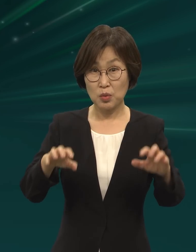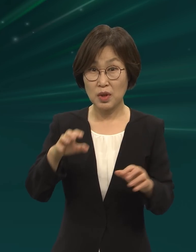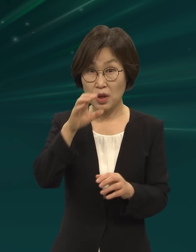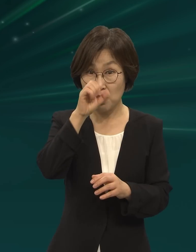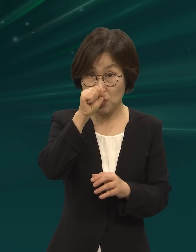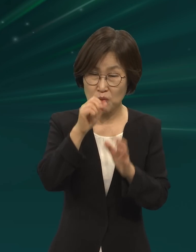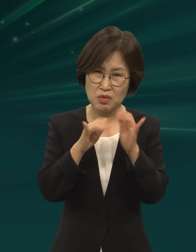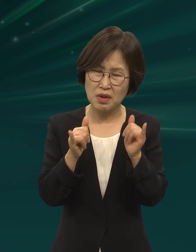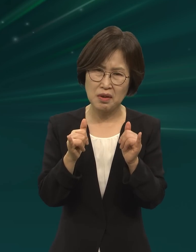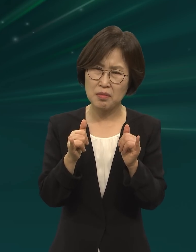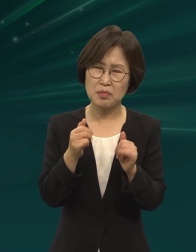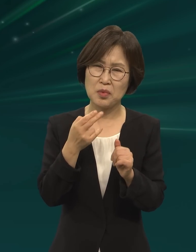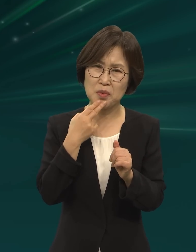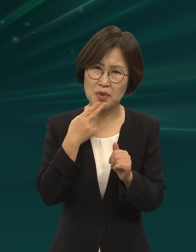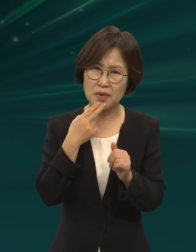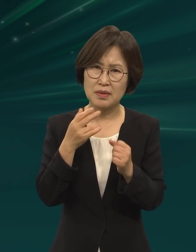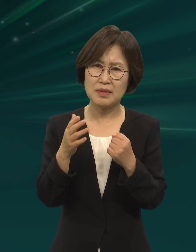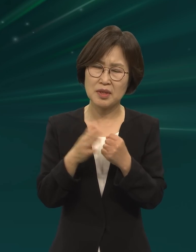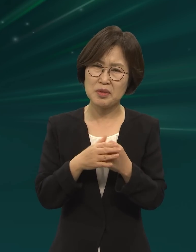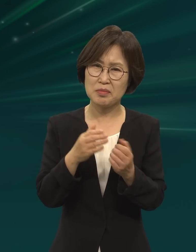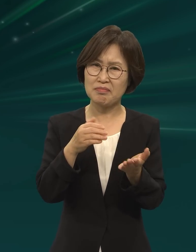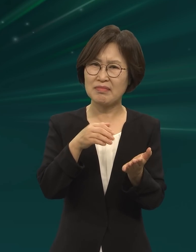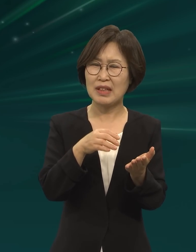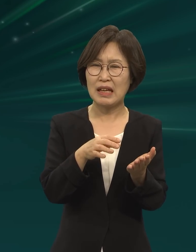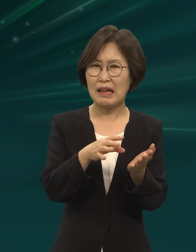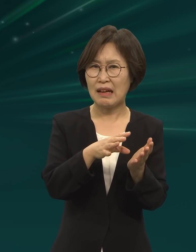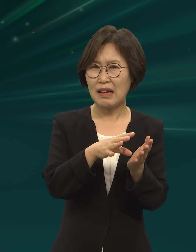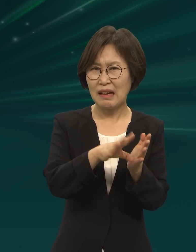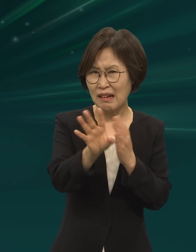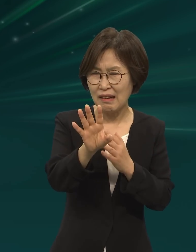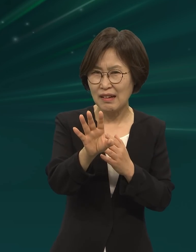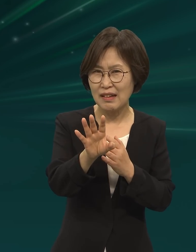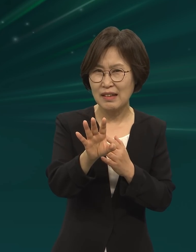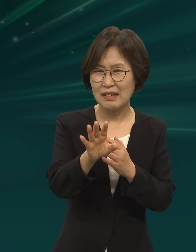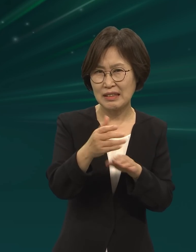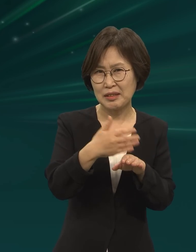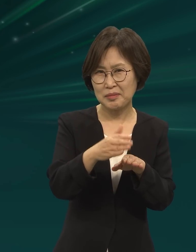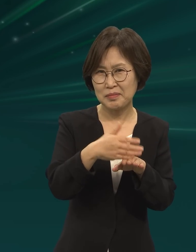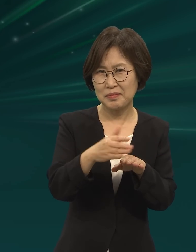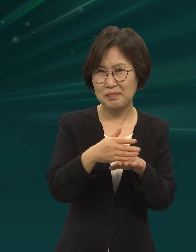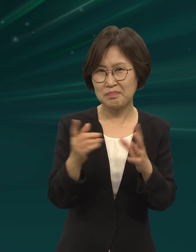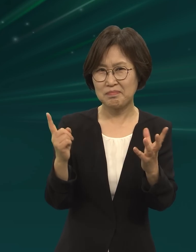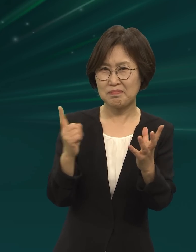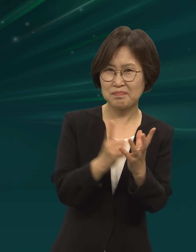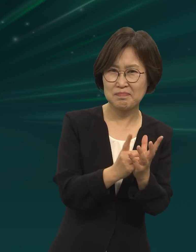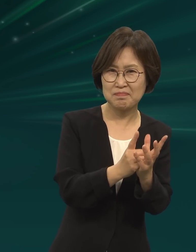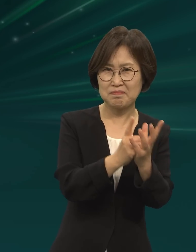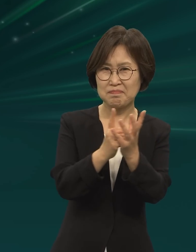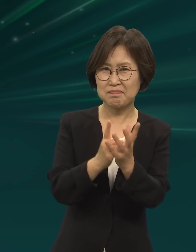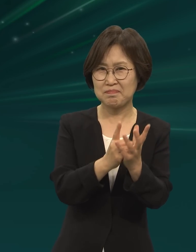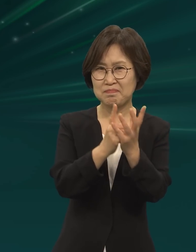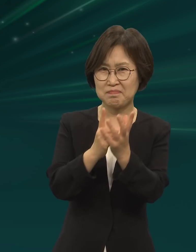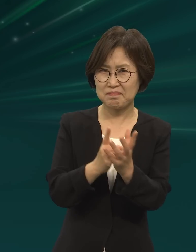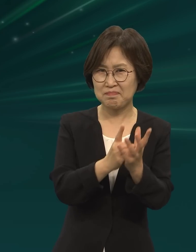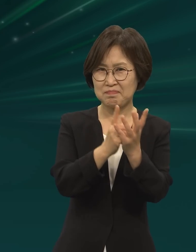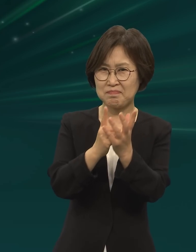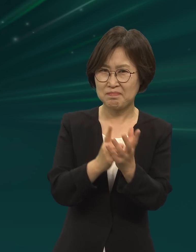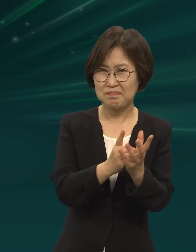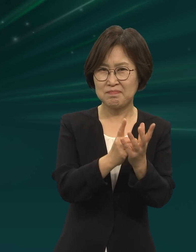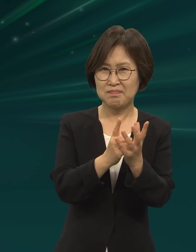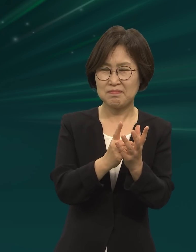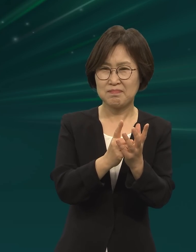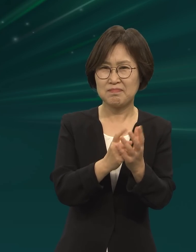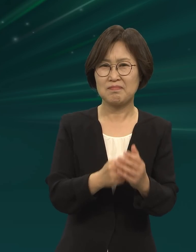좋은 친구들을 많이 사귀게 되고 그 친구들 따라 저도 모르게 깡패기로